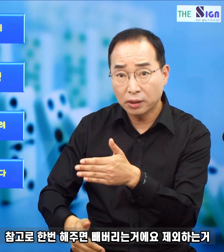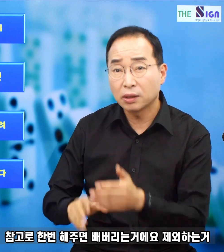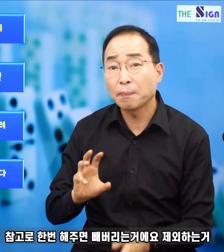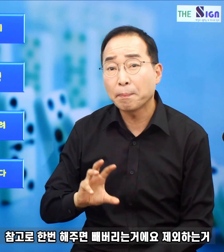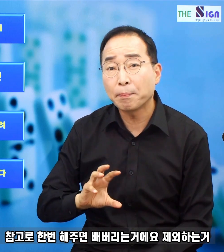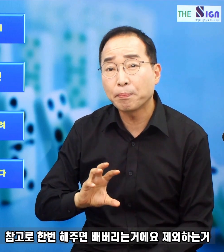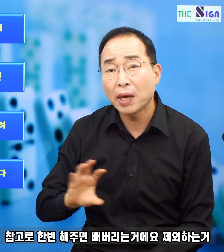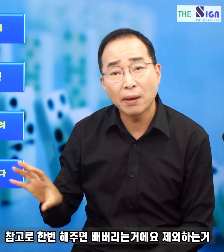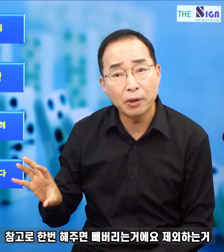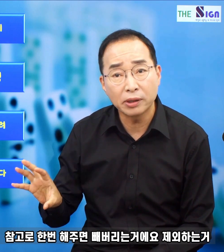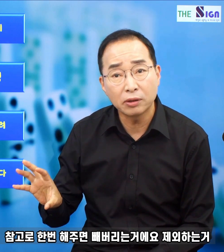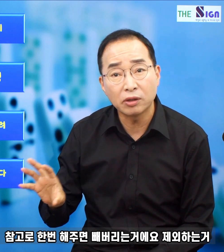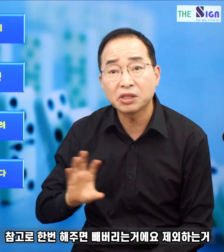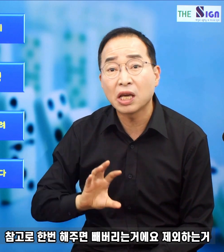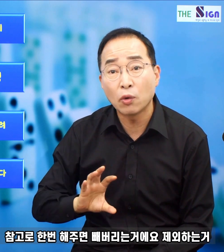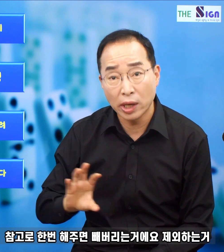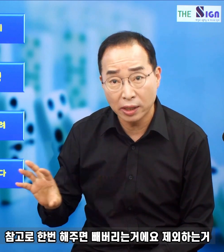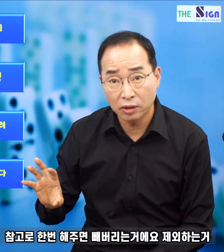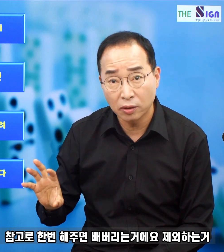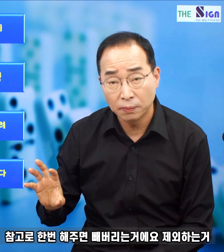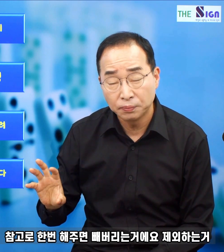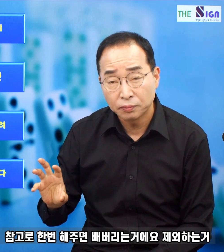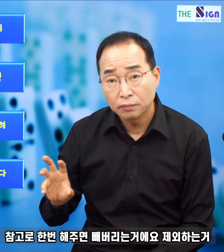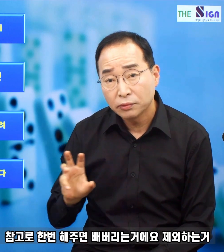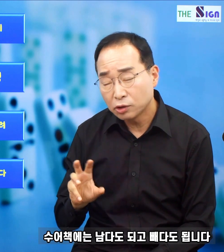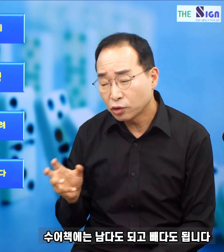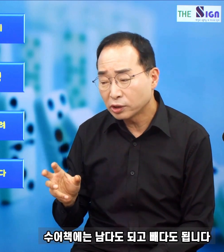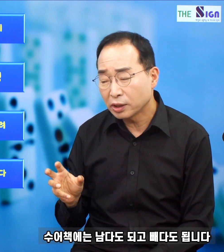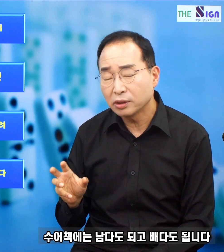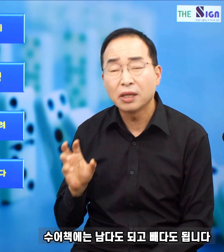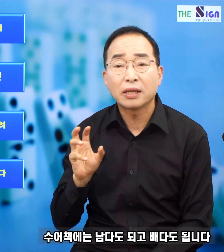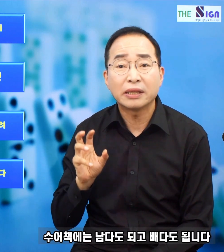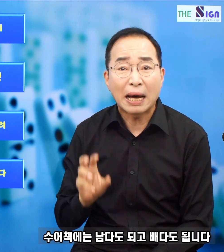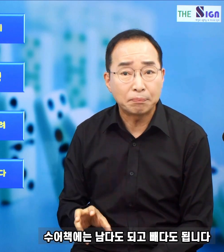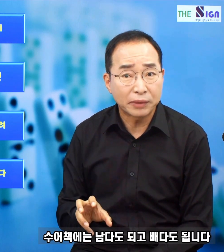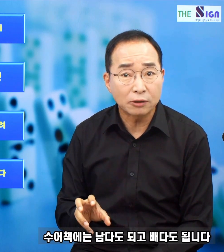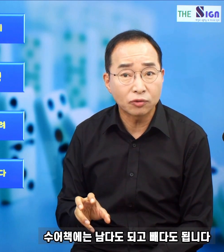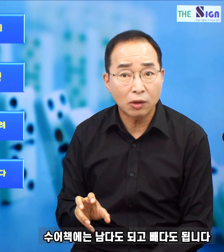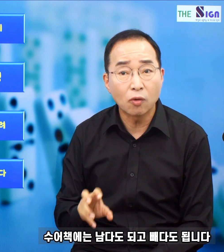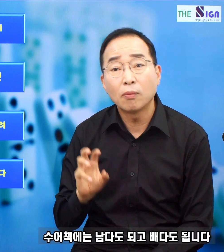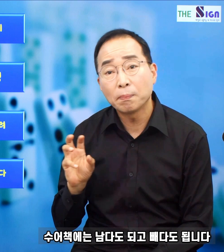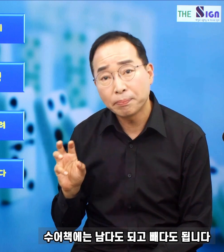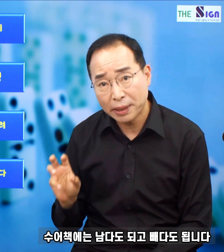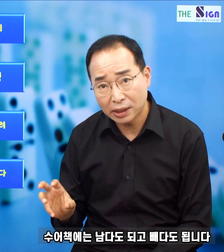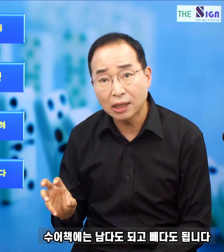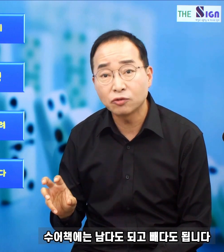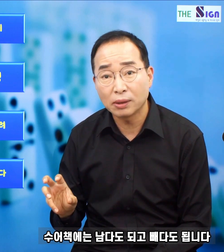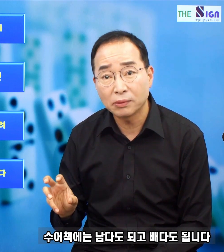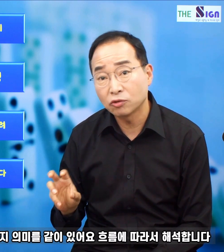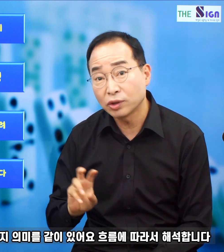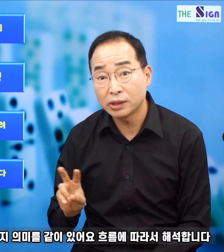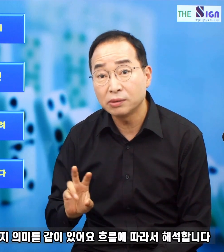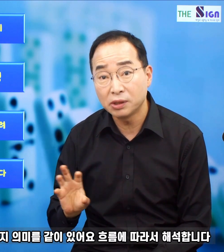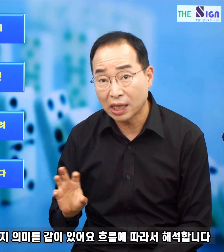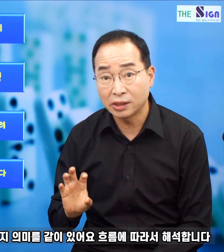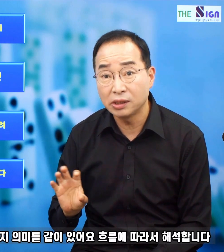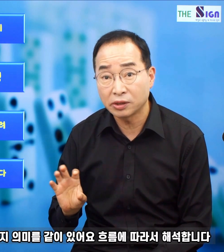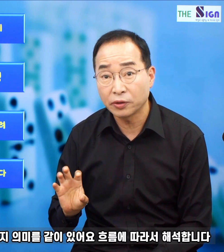이건 빼버리는 거예요. 제외하는 거. 이 수어책에는 남다도 되고 빼다도 됩니다. 두 가지 의미를 같이 있어요.